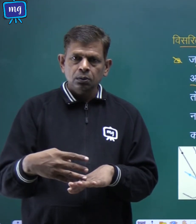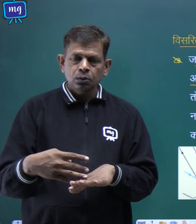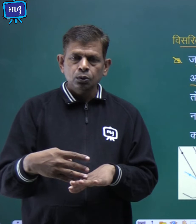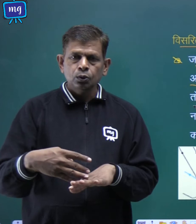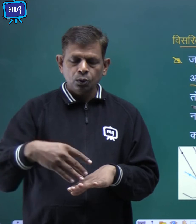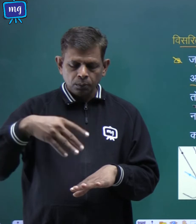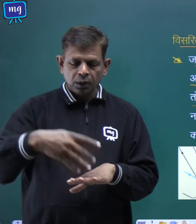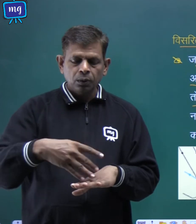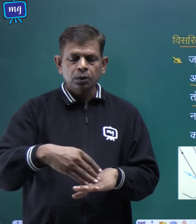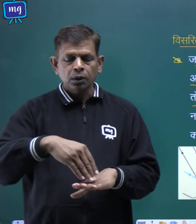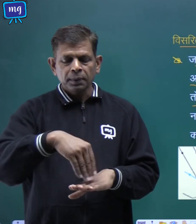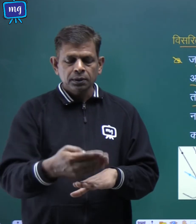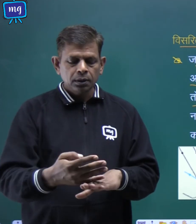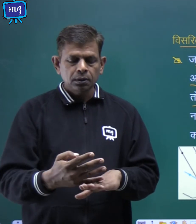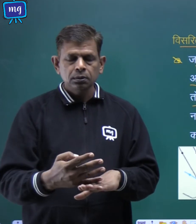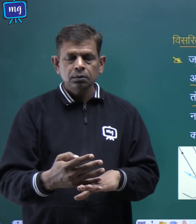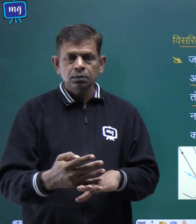तो परावर्तन के पश्चात